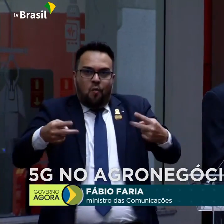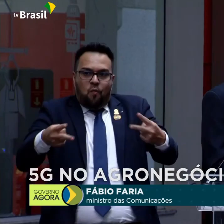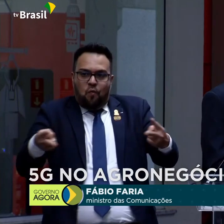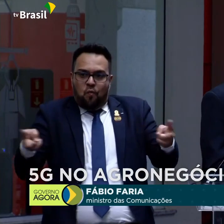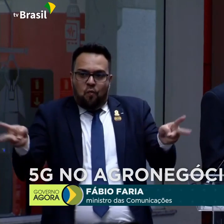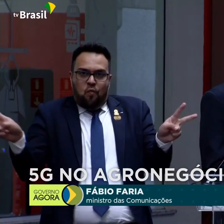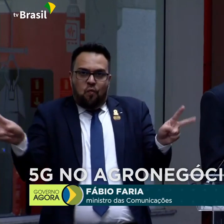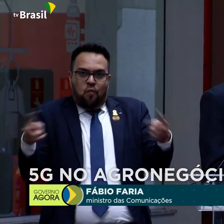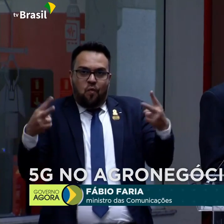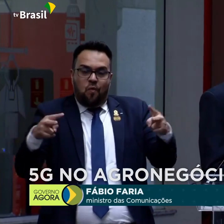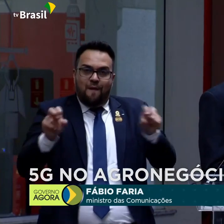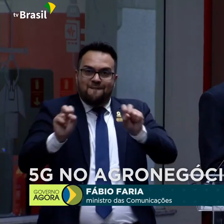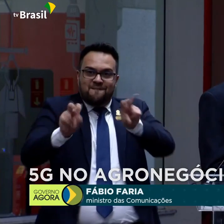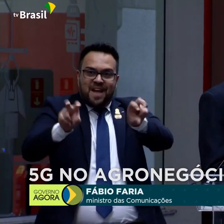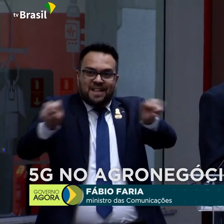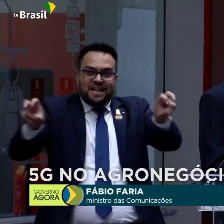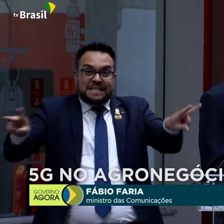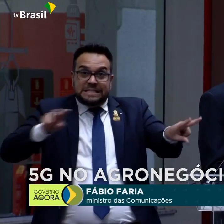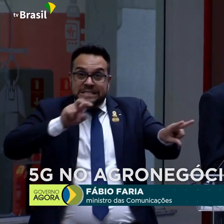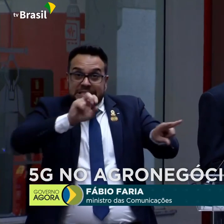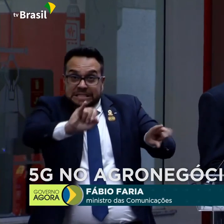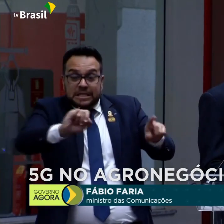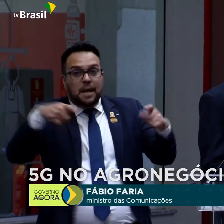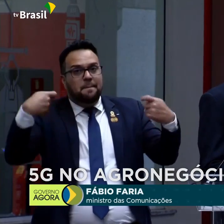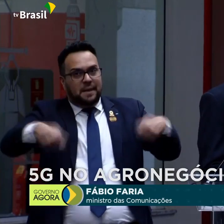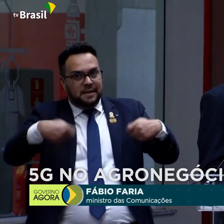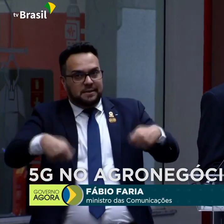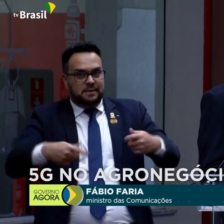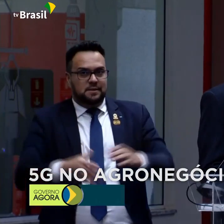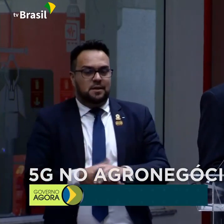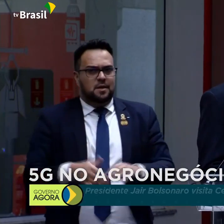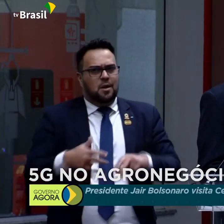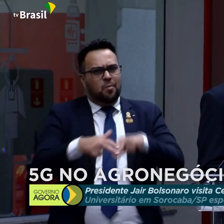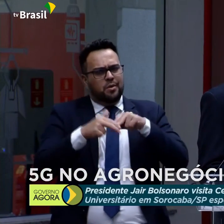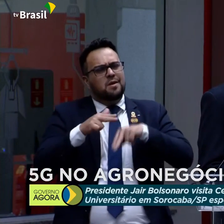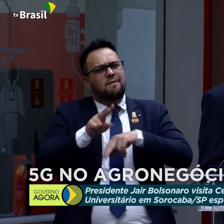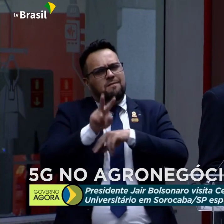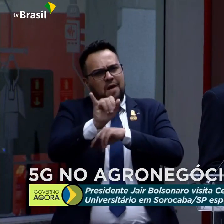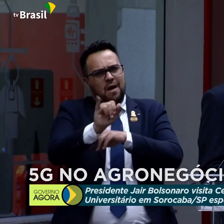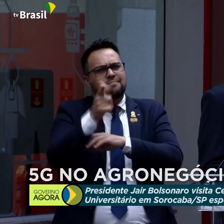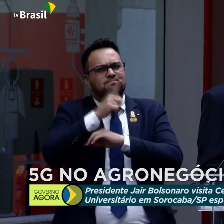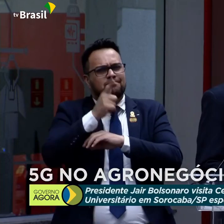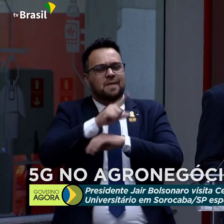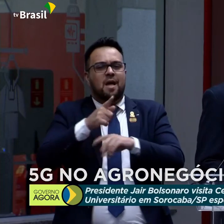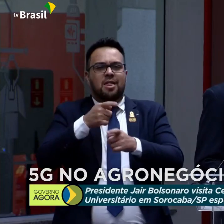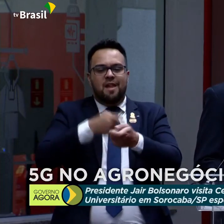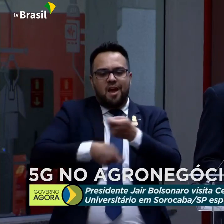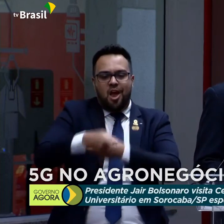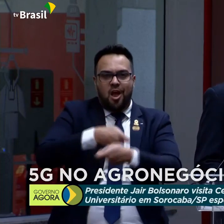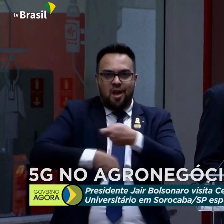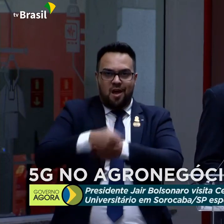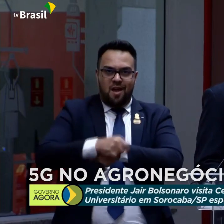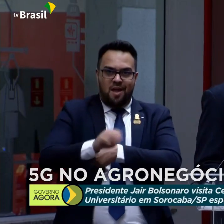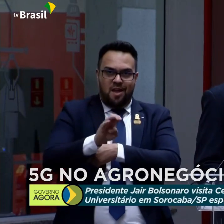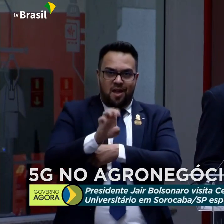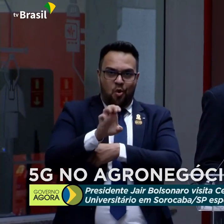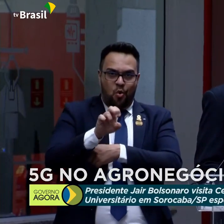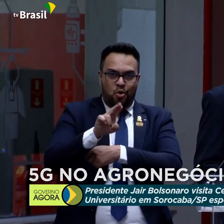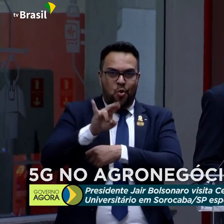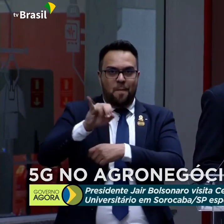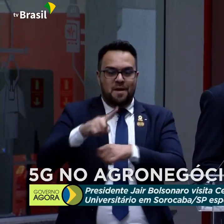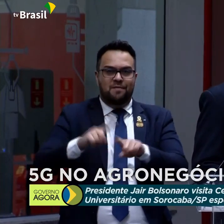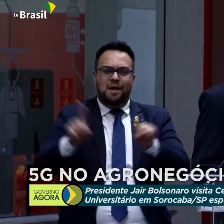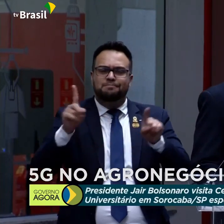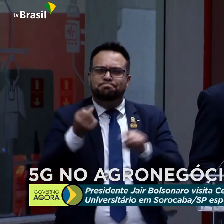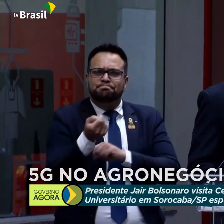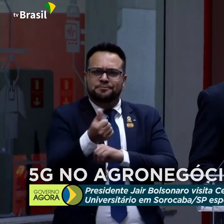for necessário. Então, a gente vai ter um ganho muito grande, Eduardo, só em economicidade, ganho de produtividade, ganho de